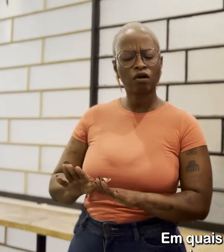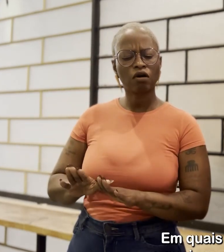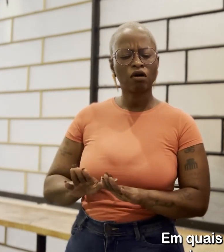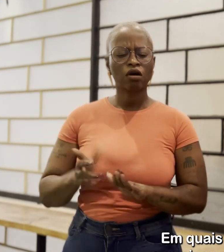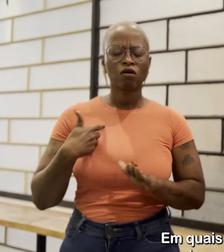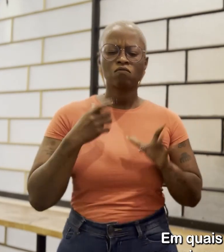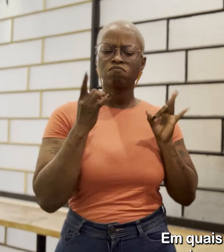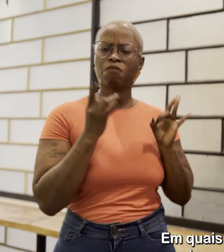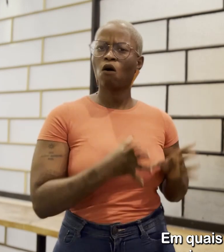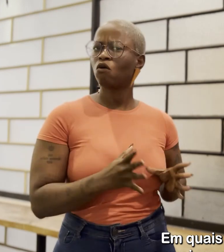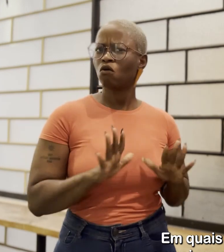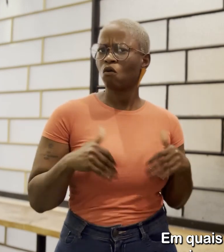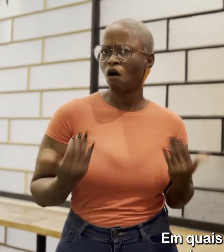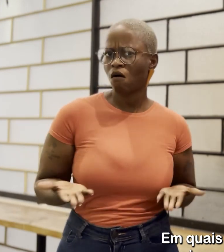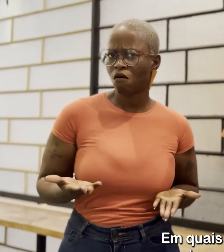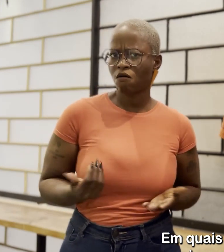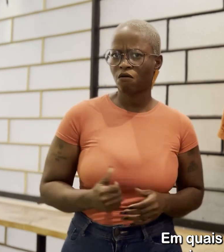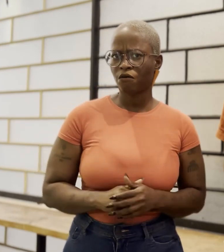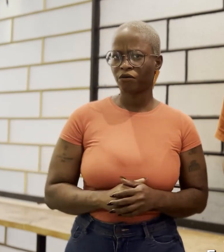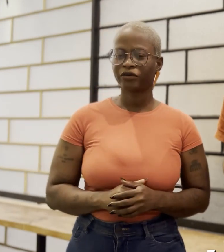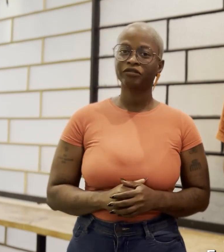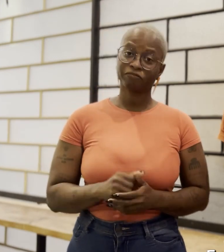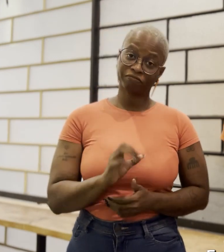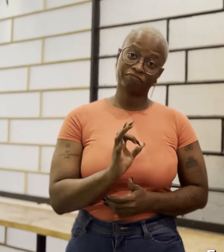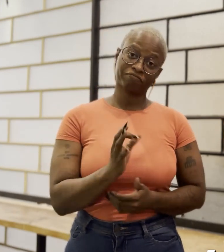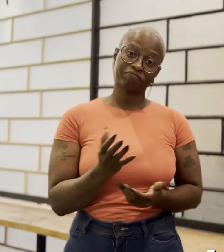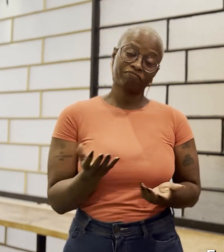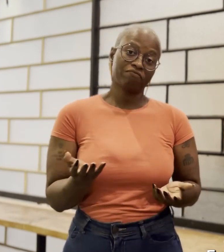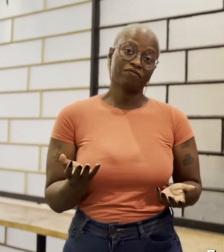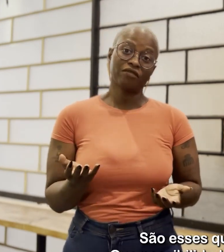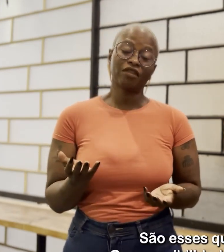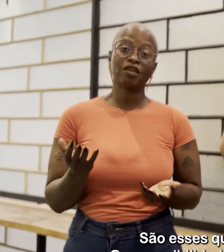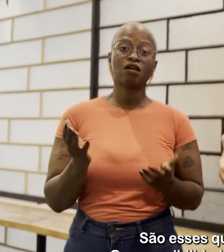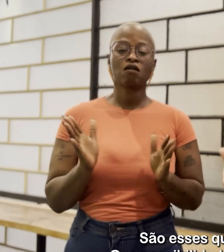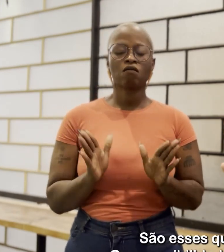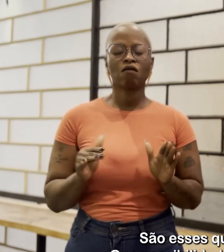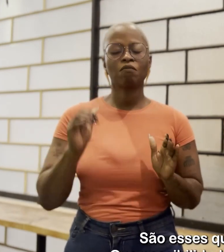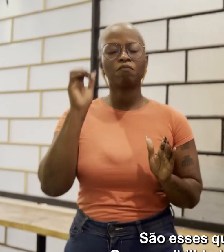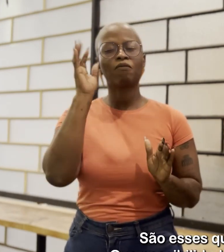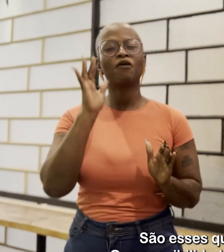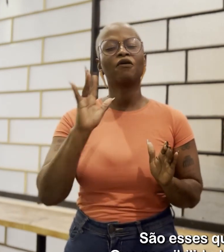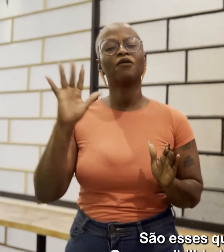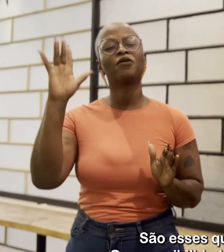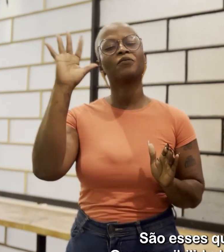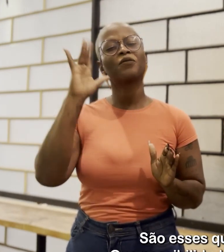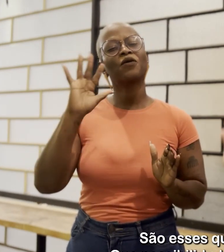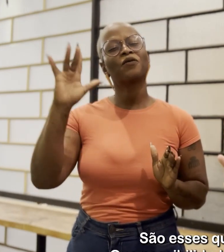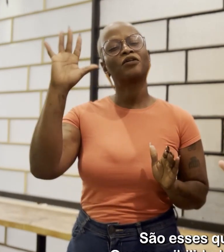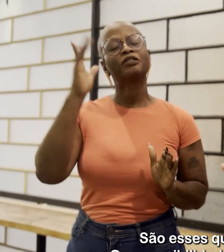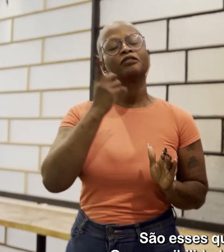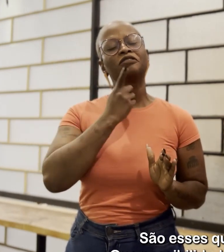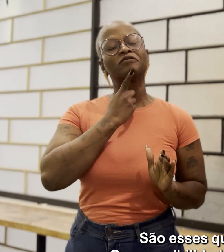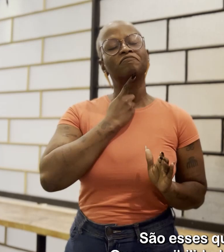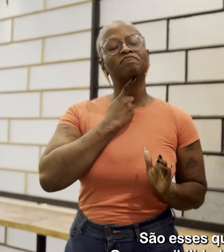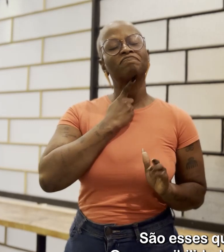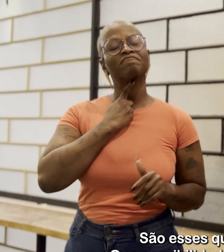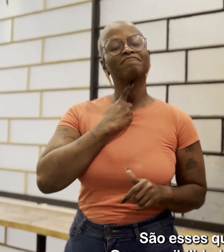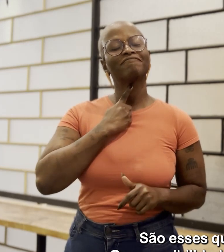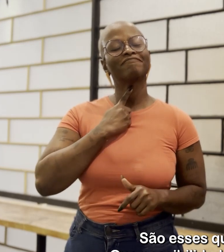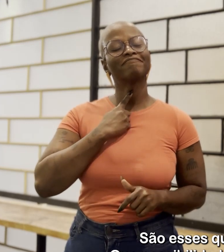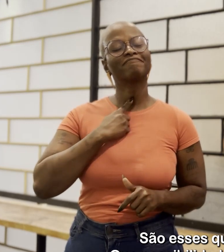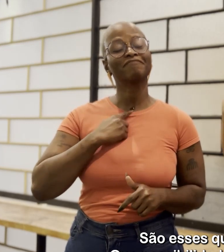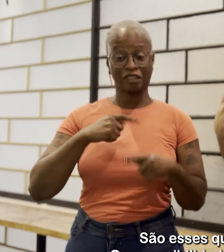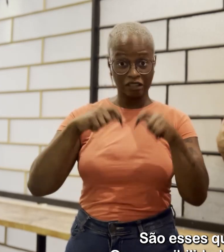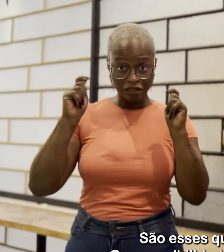você quis escapar, né? E que voos são esses que a gente deseja,